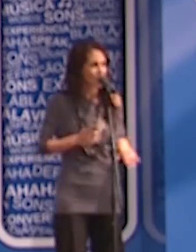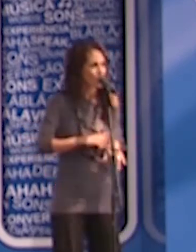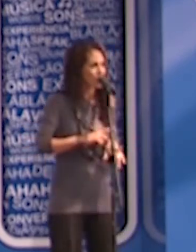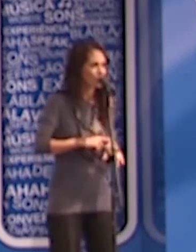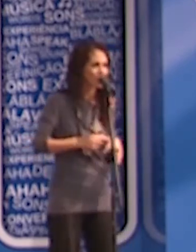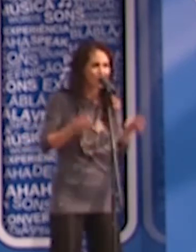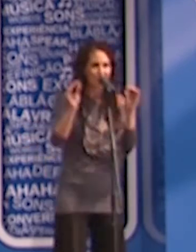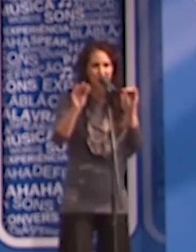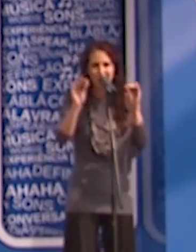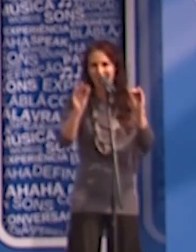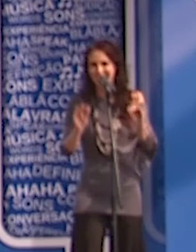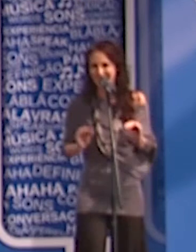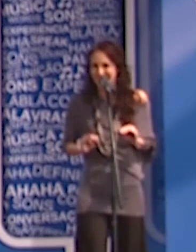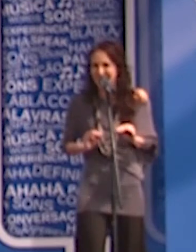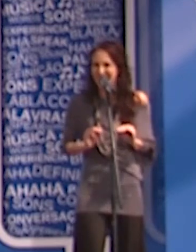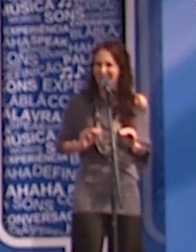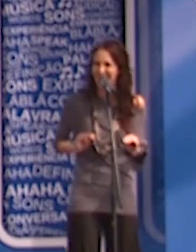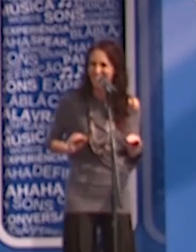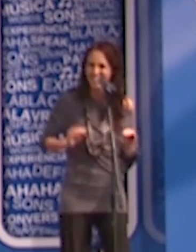E agora chegou a altura de vos ensinar.